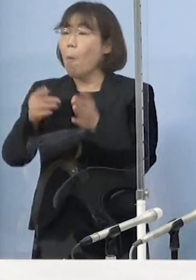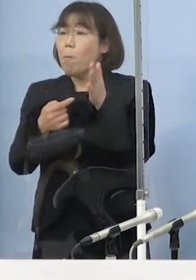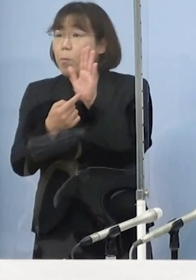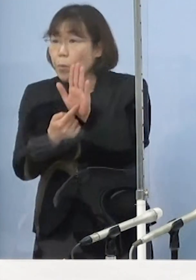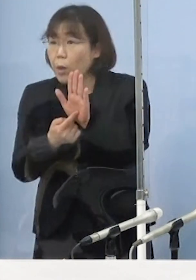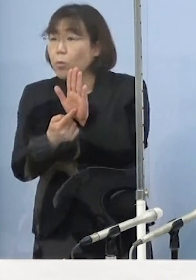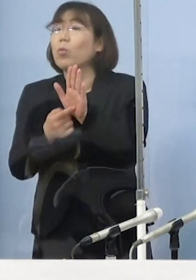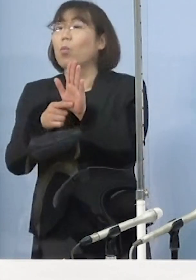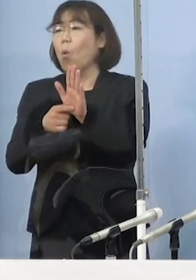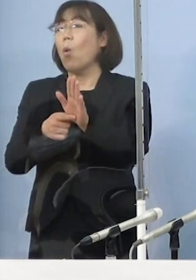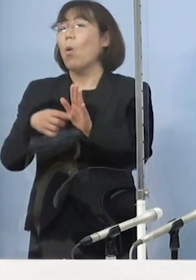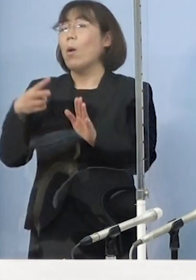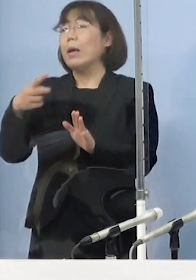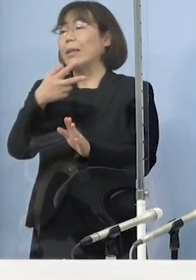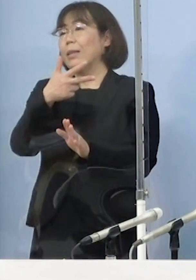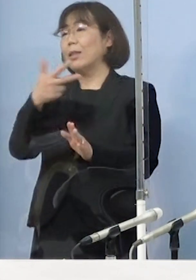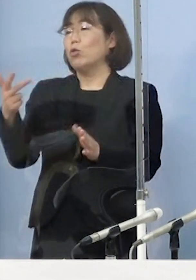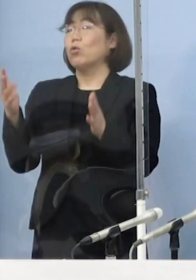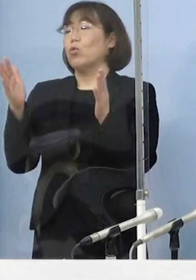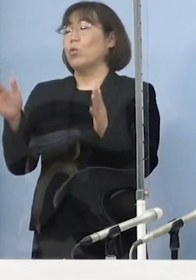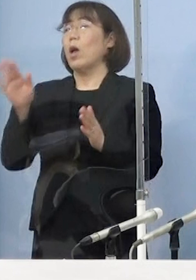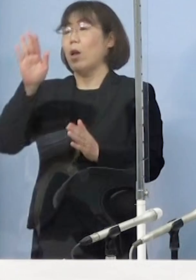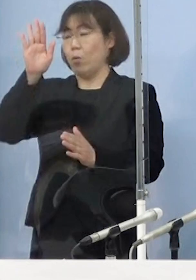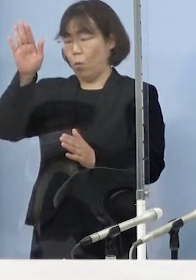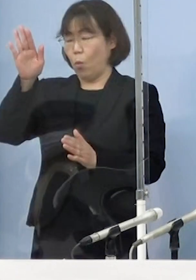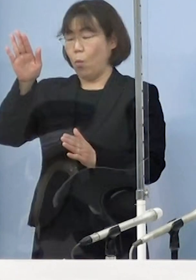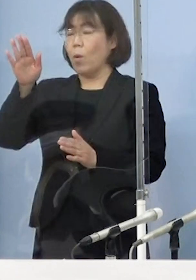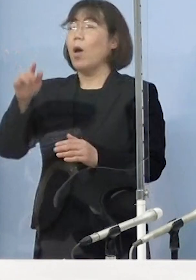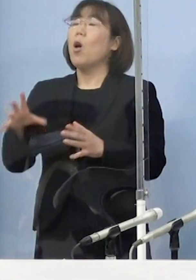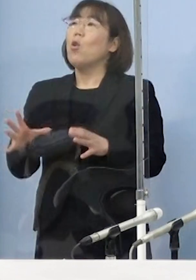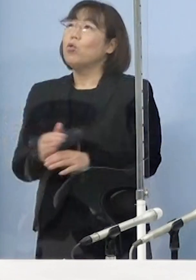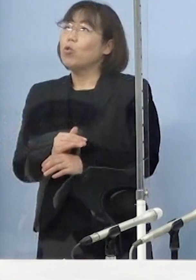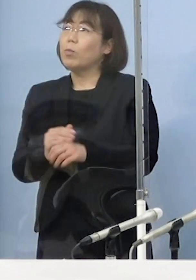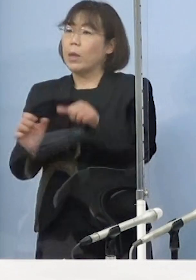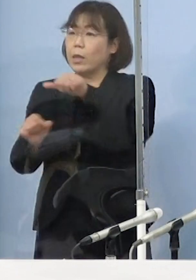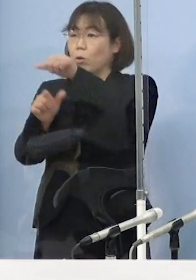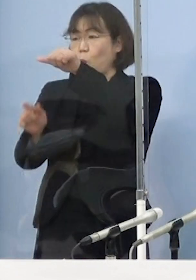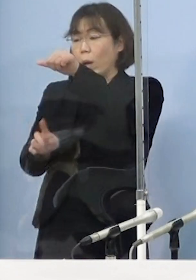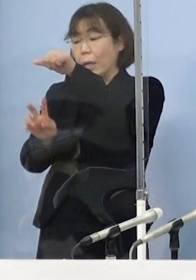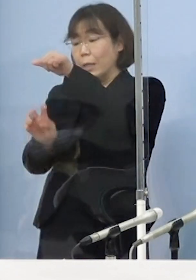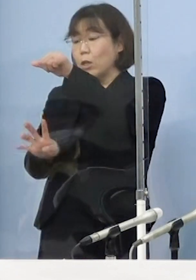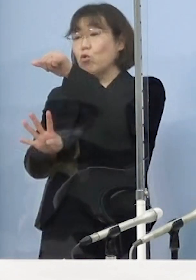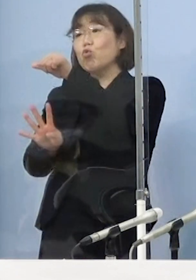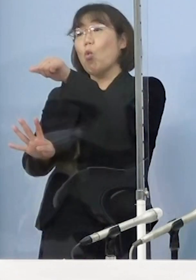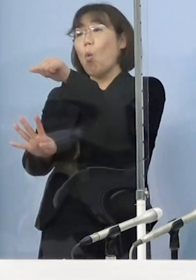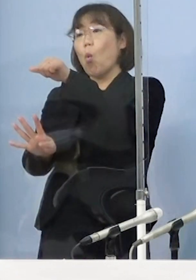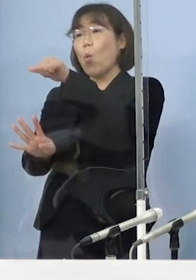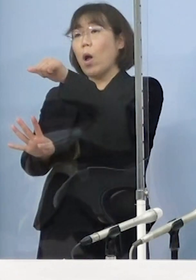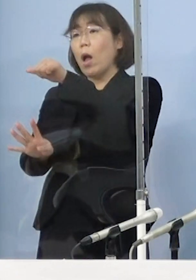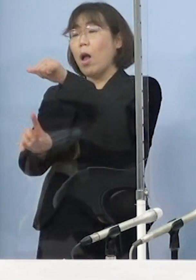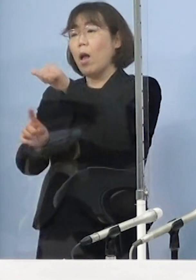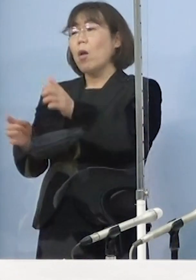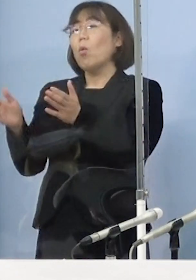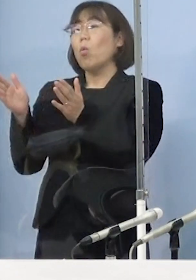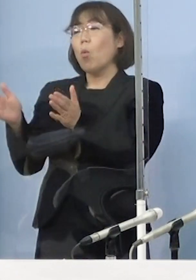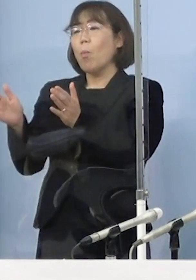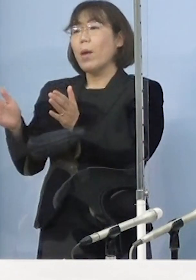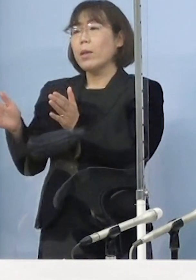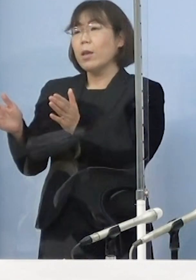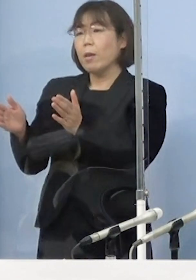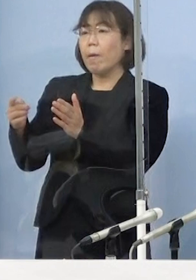の10日から2週間つまり24日、もう間もなくですけどね、ここまでは第一警戒態